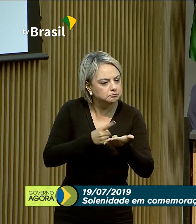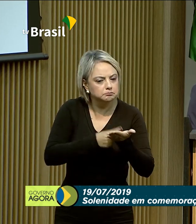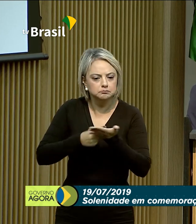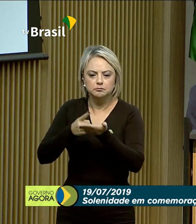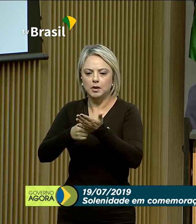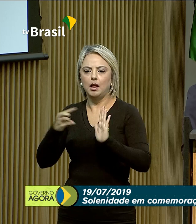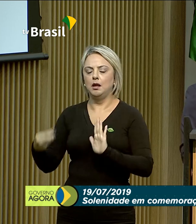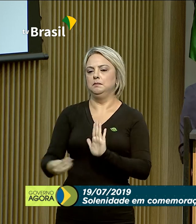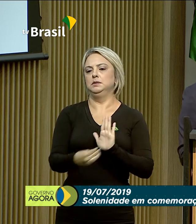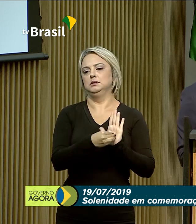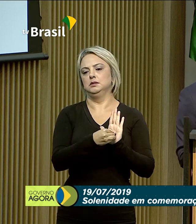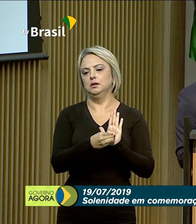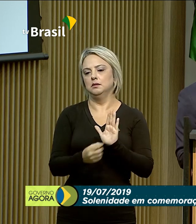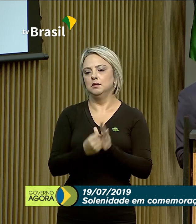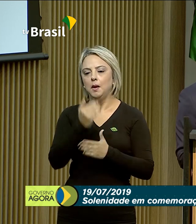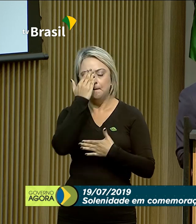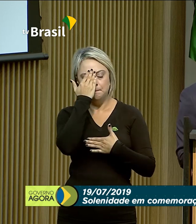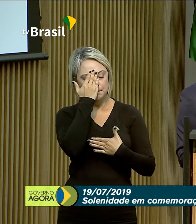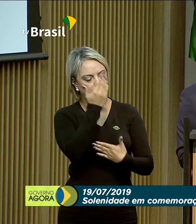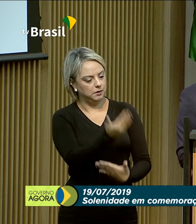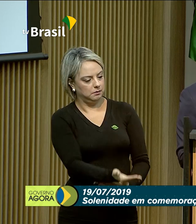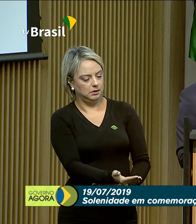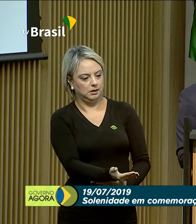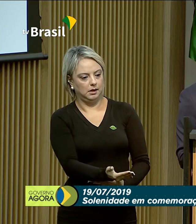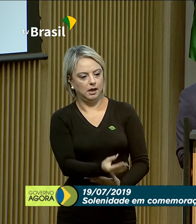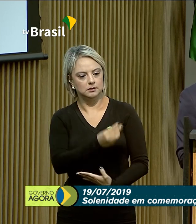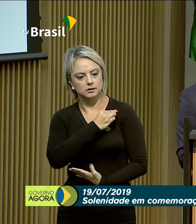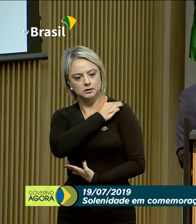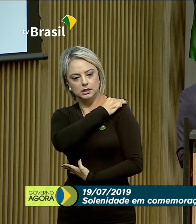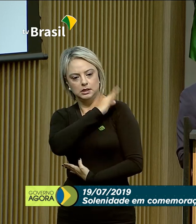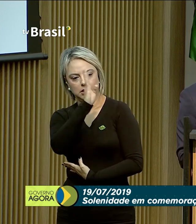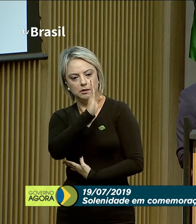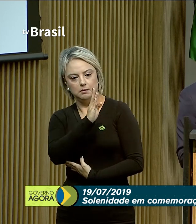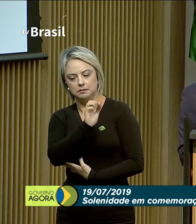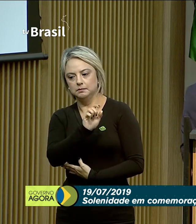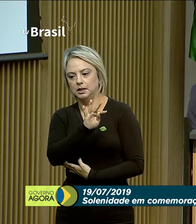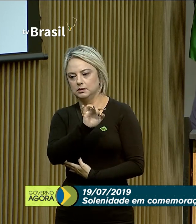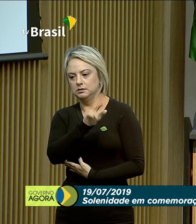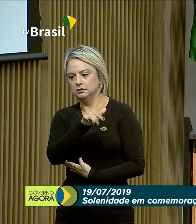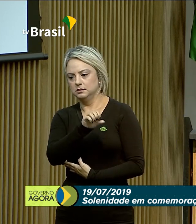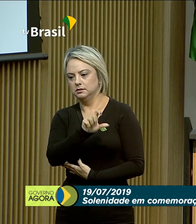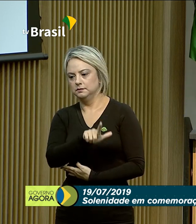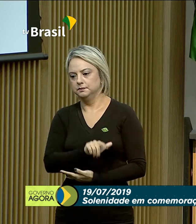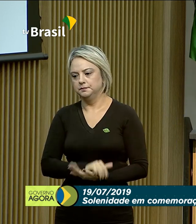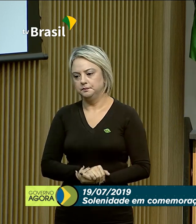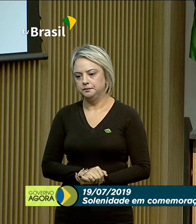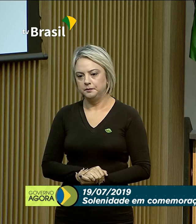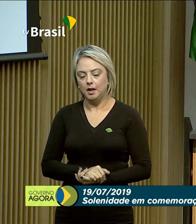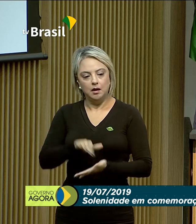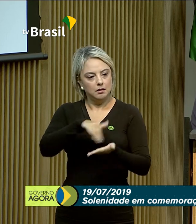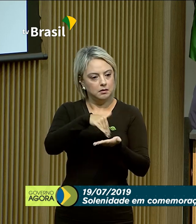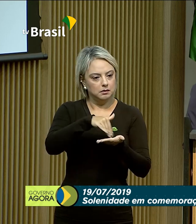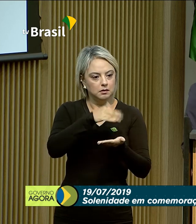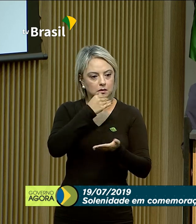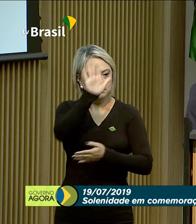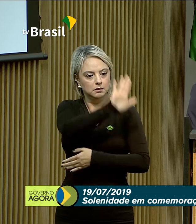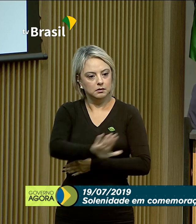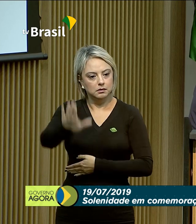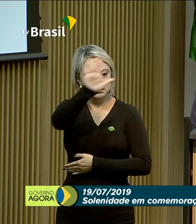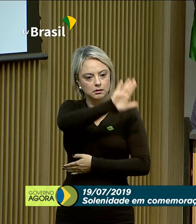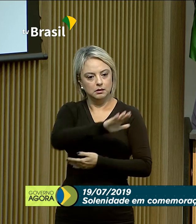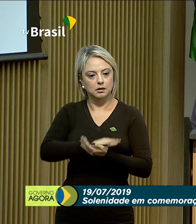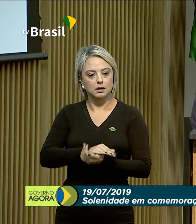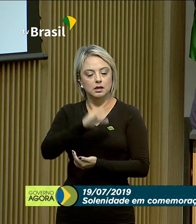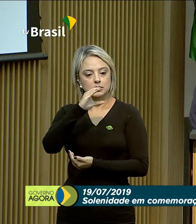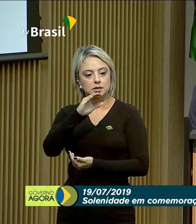a qual foi criada. Muito obrigado, General Brasil, por toda a ajuda que nos tem prestado. Ao senhor secretário-geral da